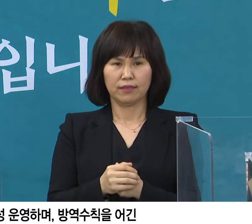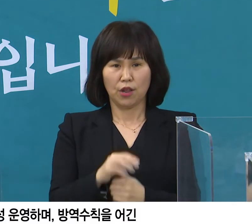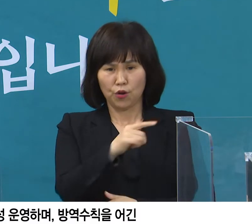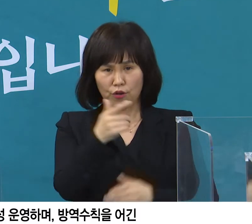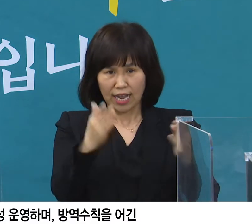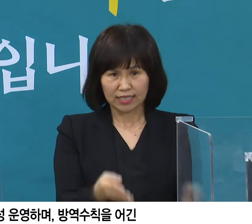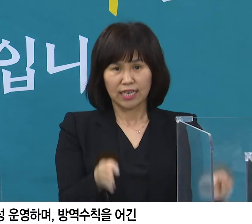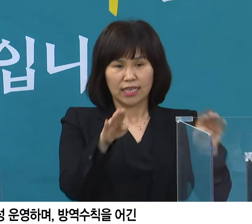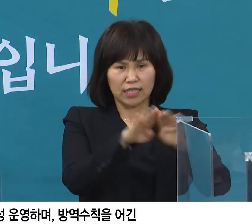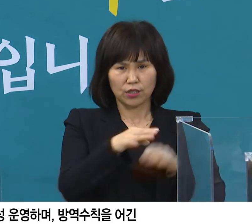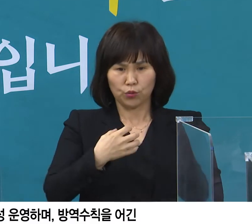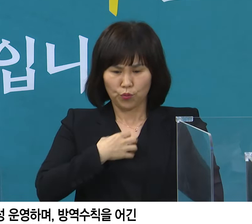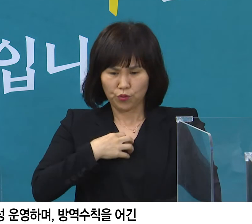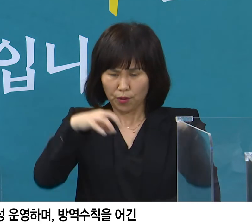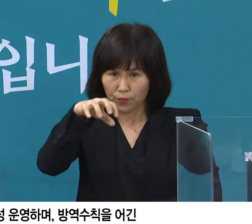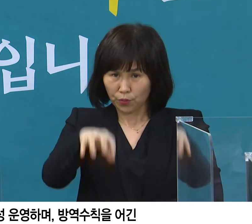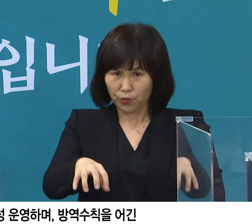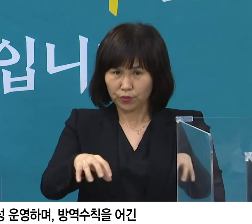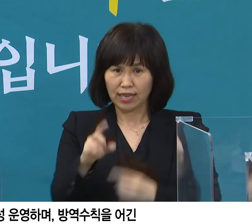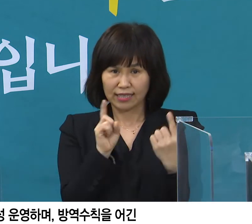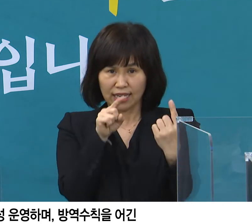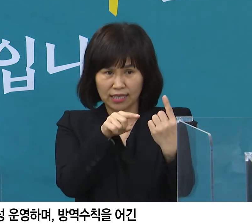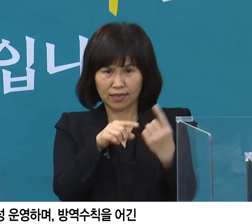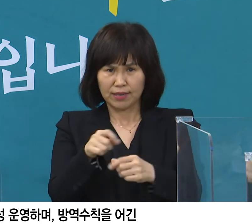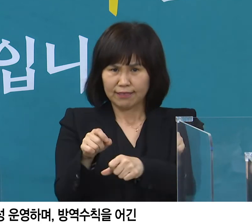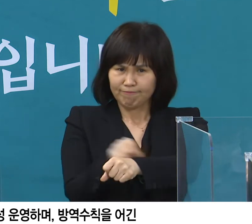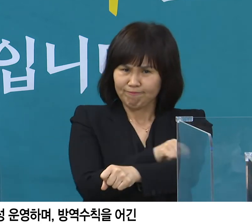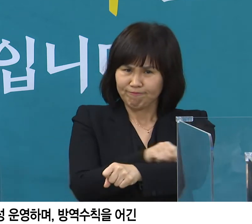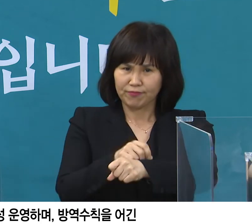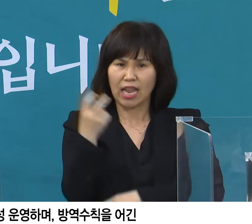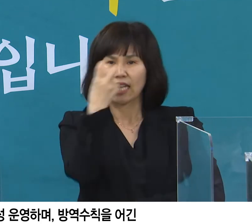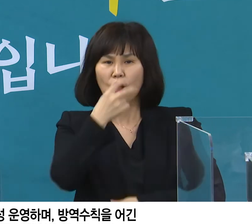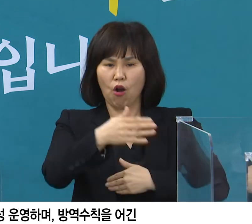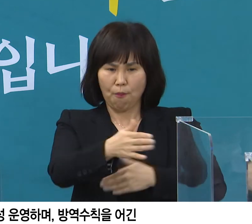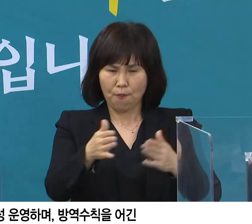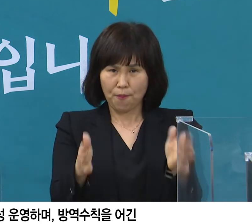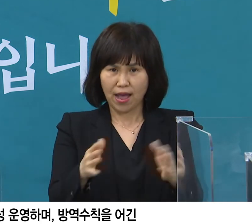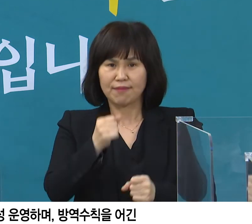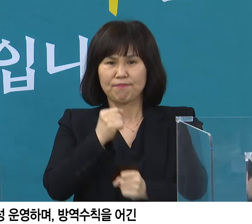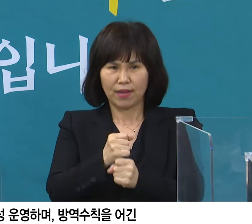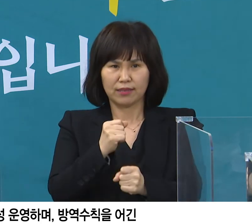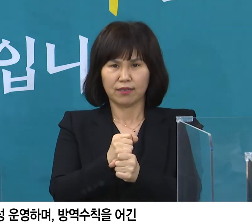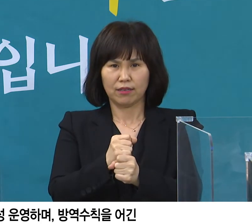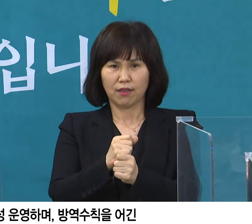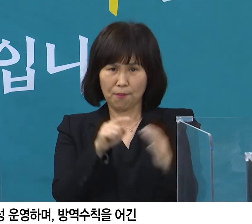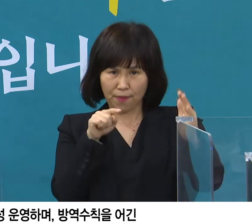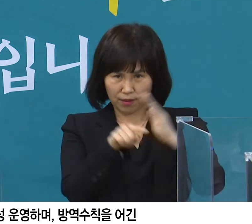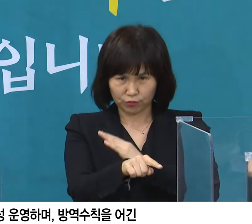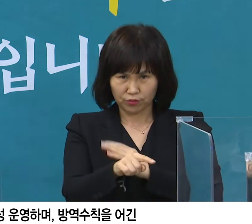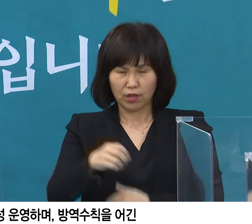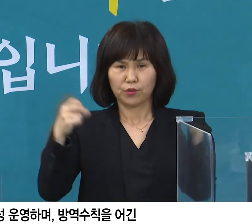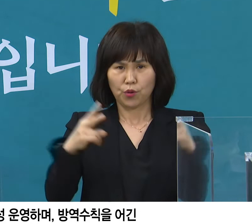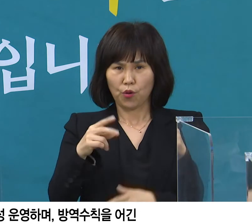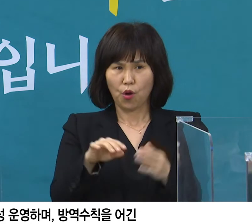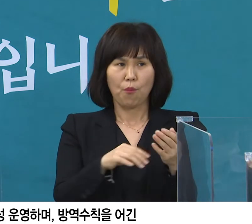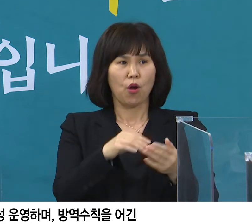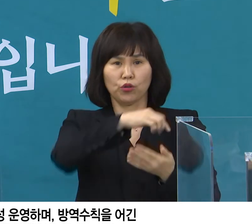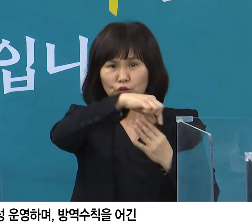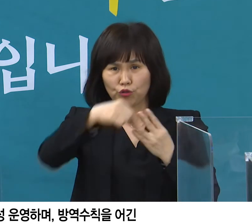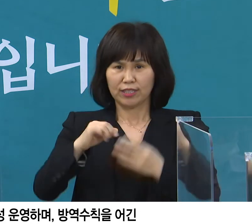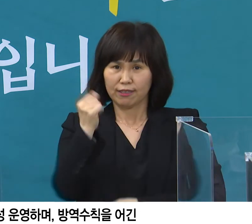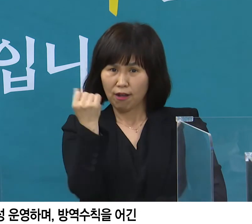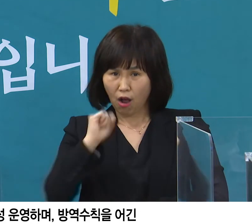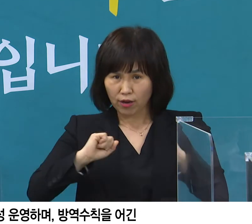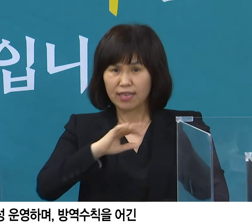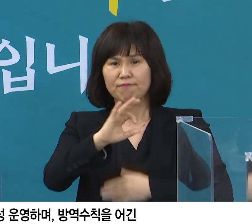시설과 고위험 시설을 대상으로 특별 점검반을 편성 운영하며 방역 수칙을 어긴